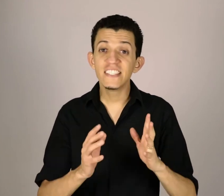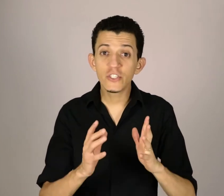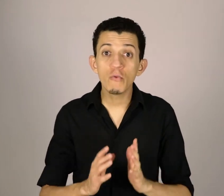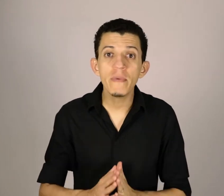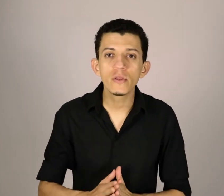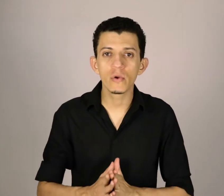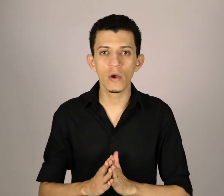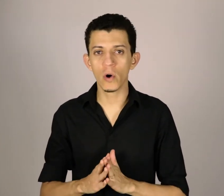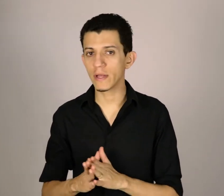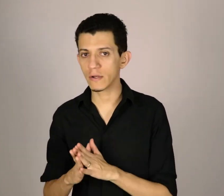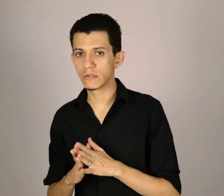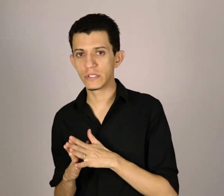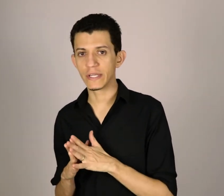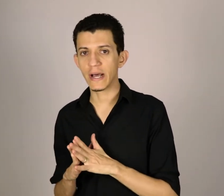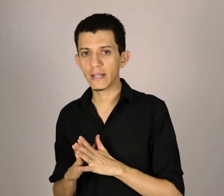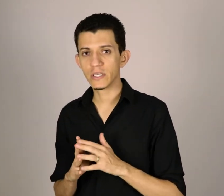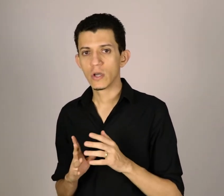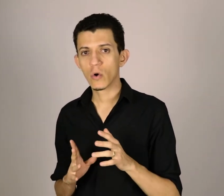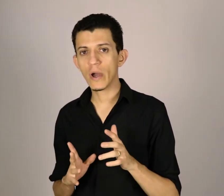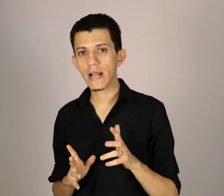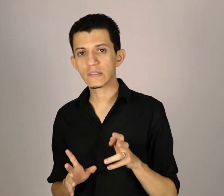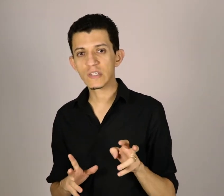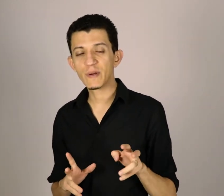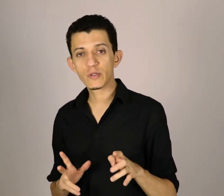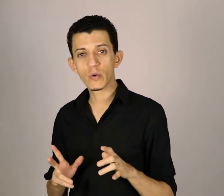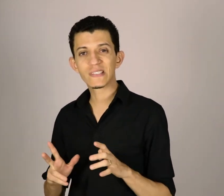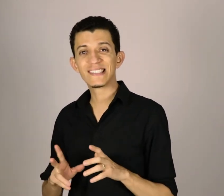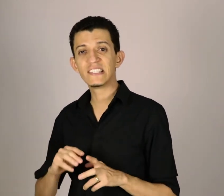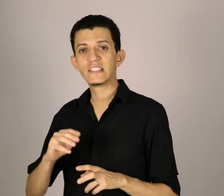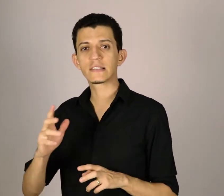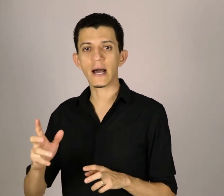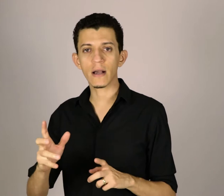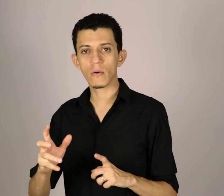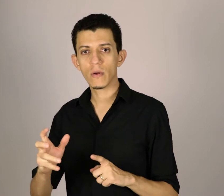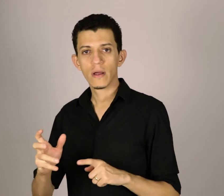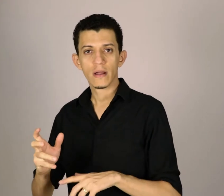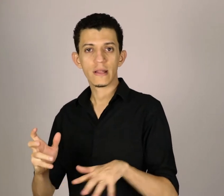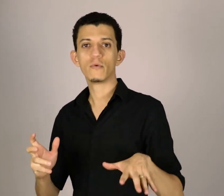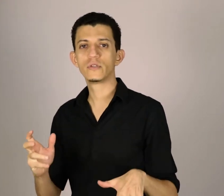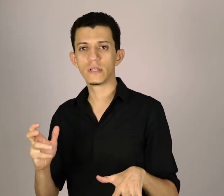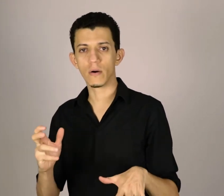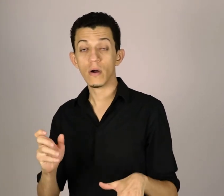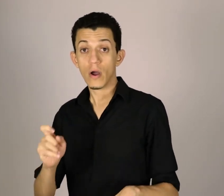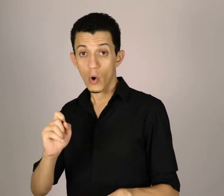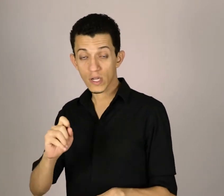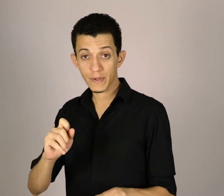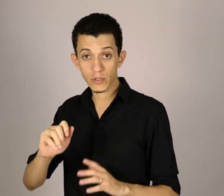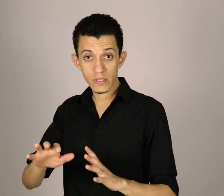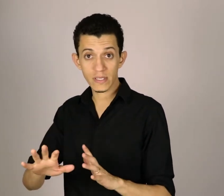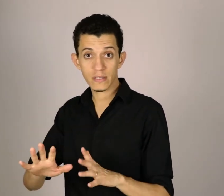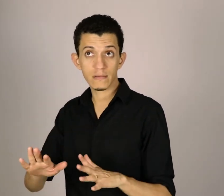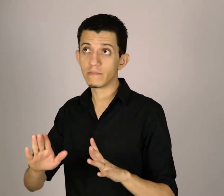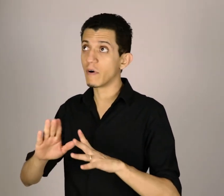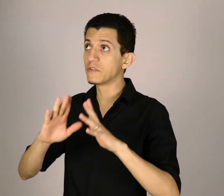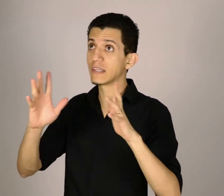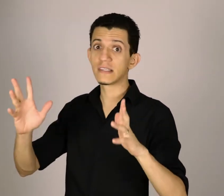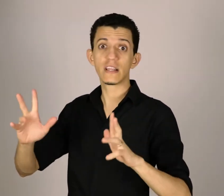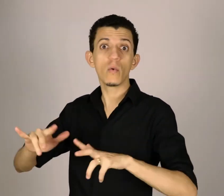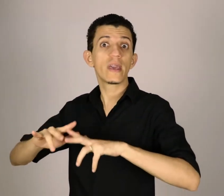Existe um mito que ronda em nossa sociedade com relação às pessoas que se destacam da multidão, ou as pessoas que, vamos dizer assim, têm um QI